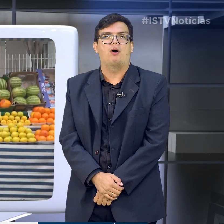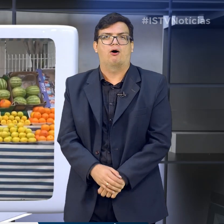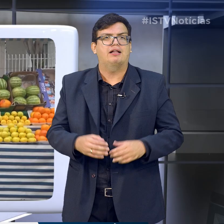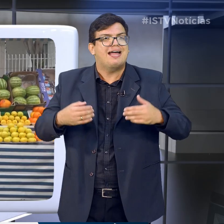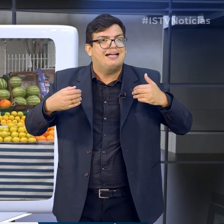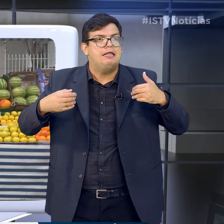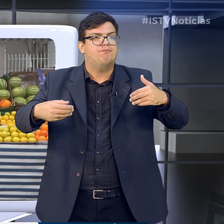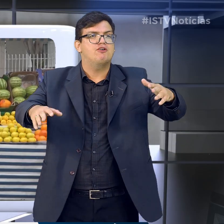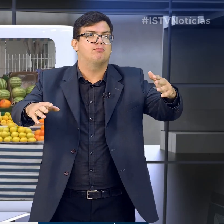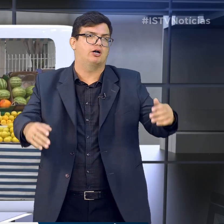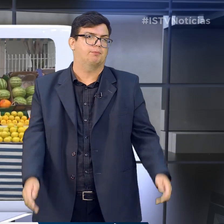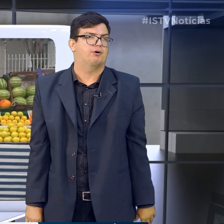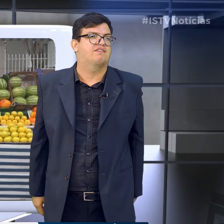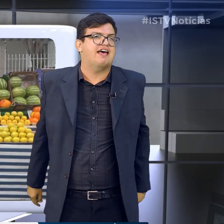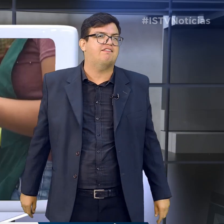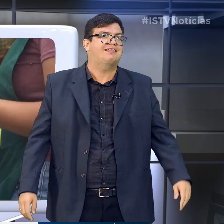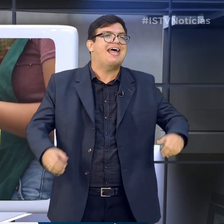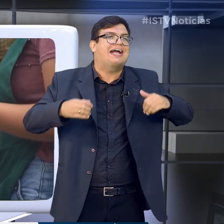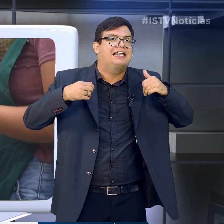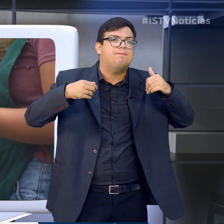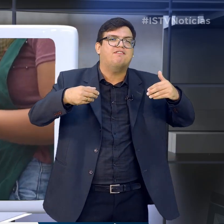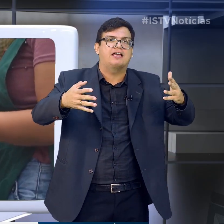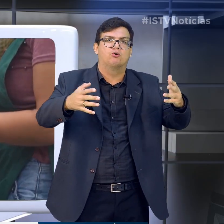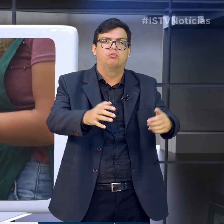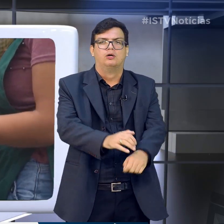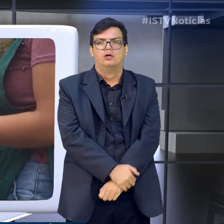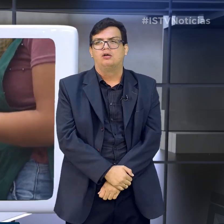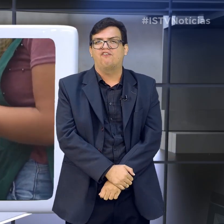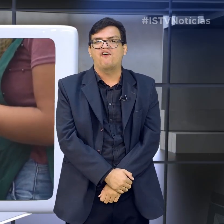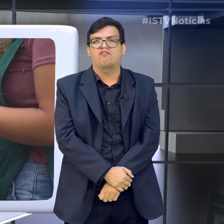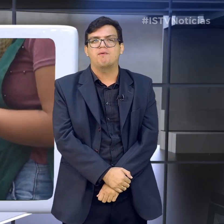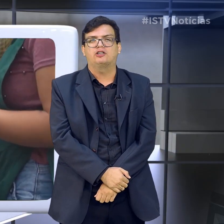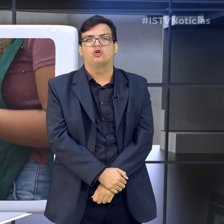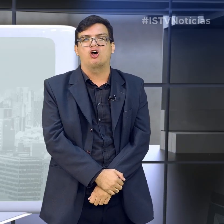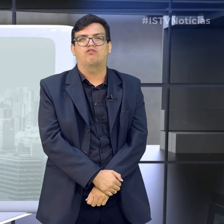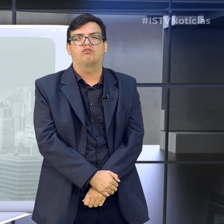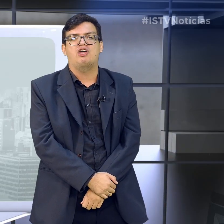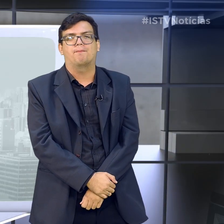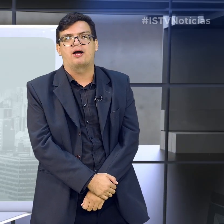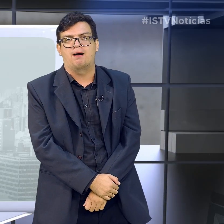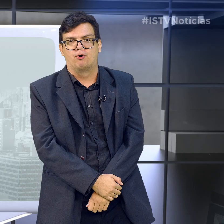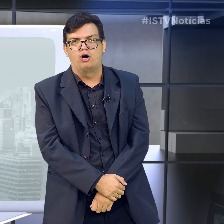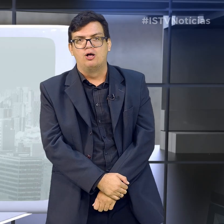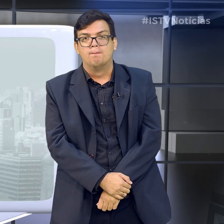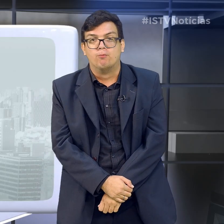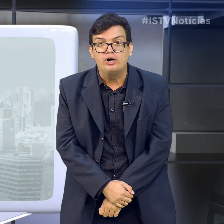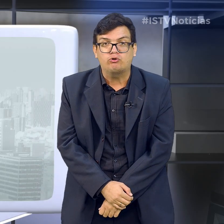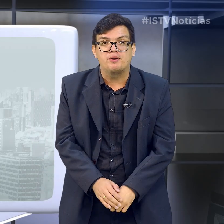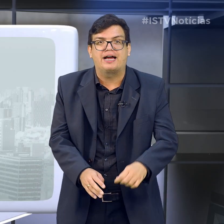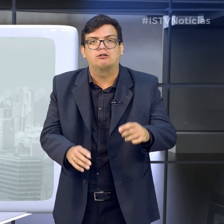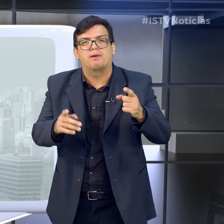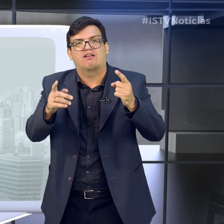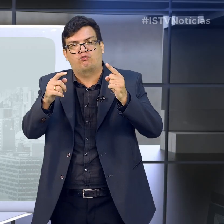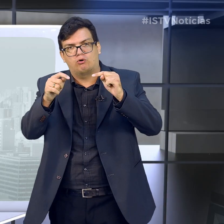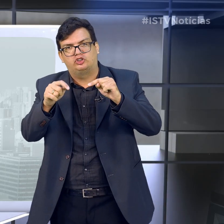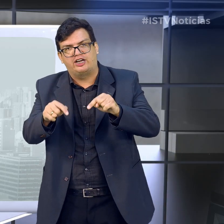agora até a gripe foi embora depois dessa até a gripe saiu Infelizmente o nosso tempo acabou muito obrigado pela sua